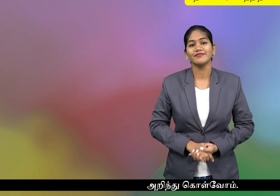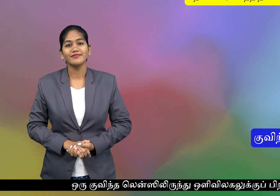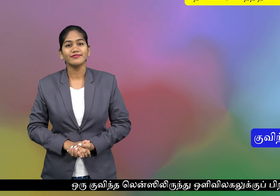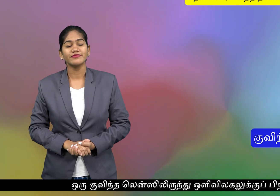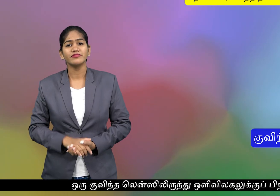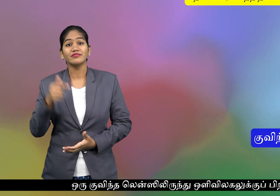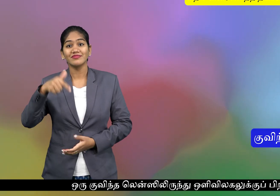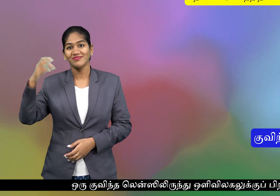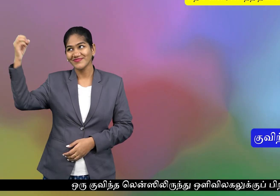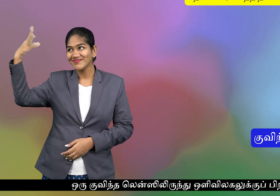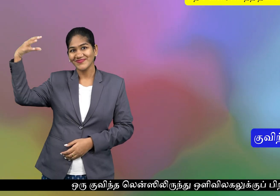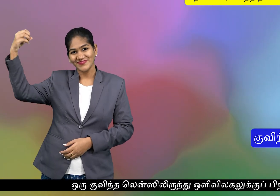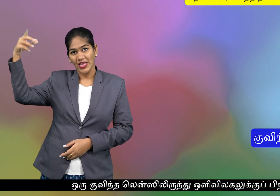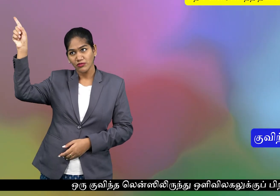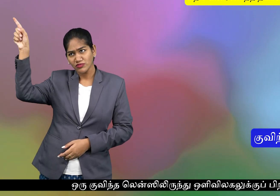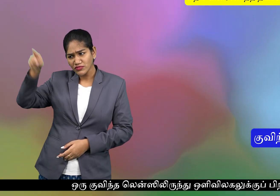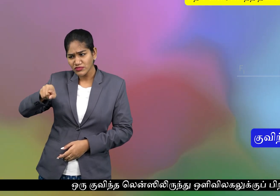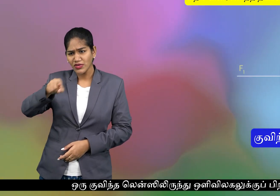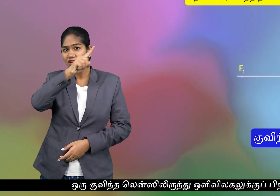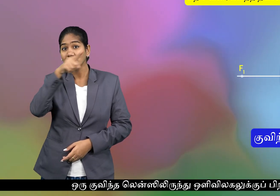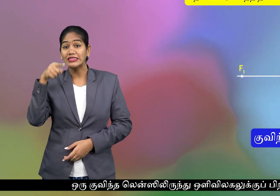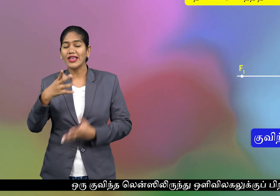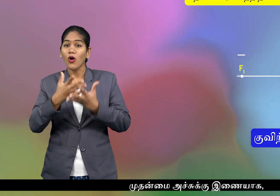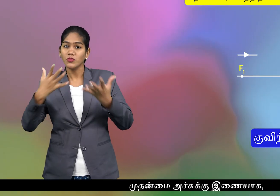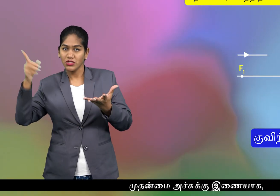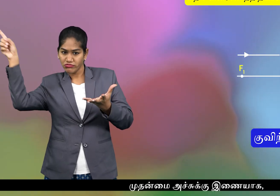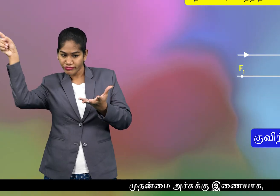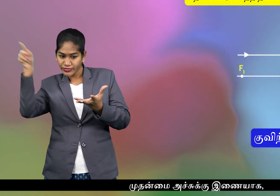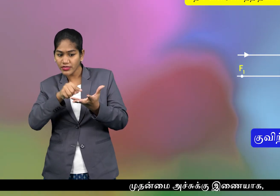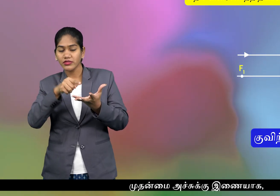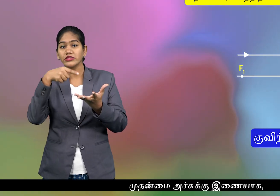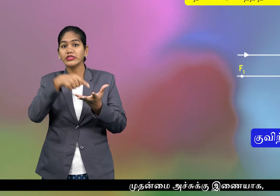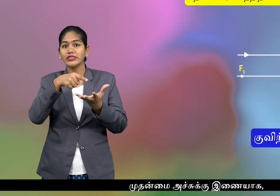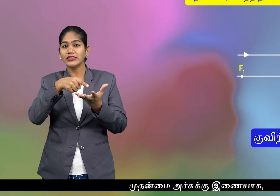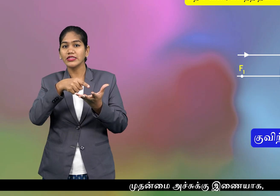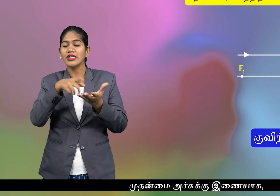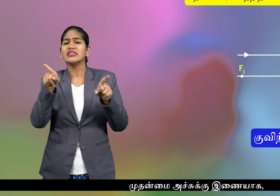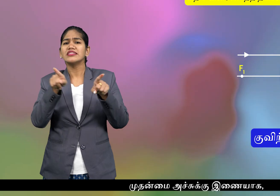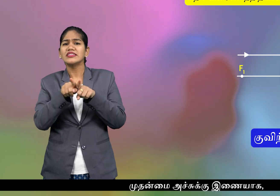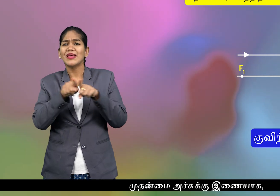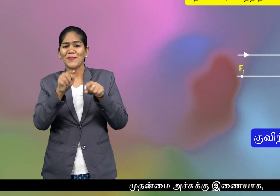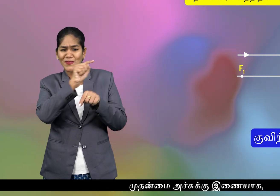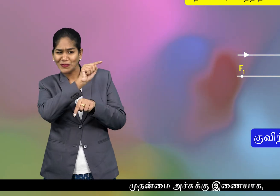ஒரு குவிவு வில்லையிலிருந்து ஒளி விலகலுக்கு பிறகு முதன்மை அச்சுக்கு இணையாக